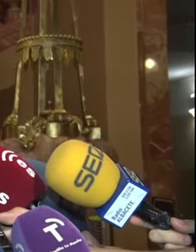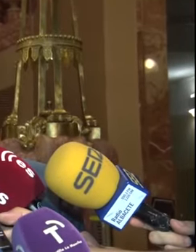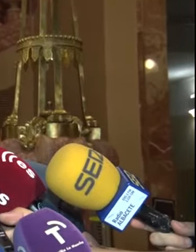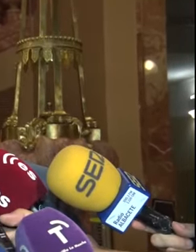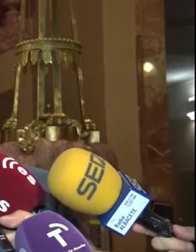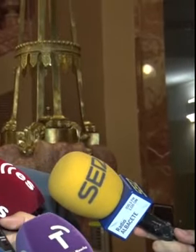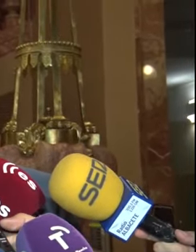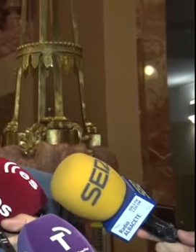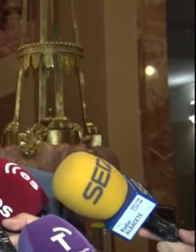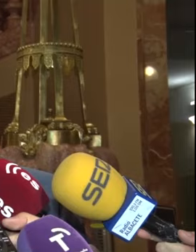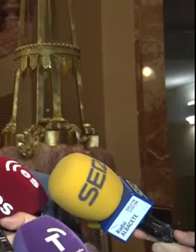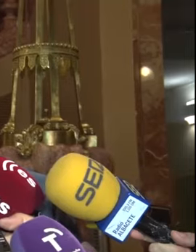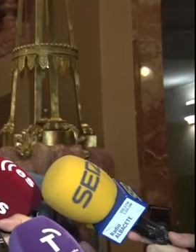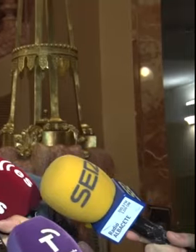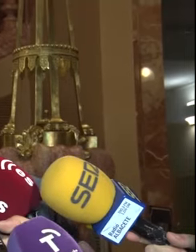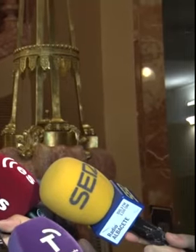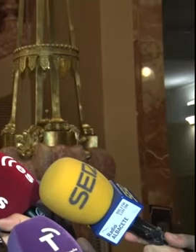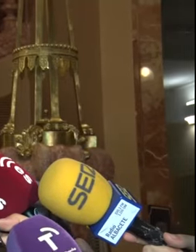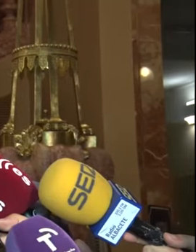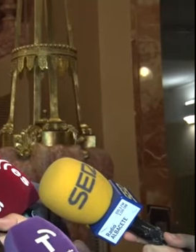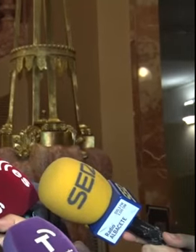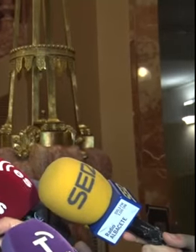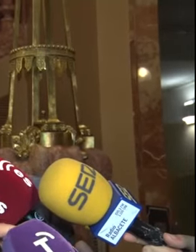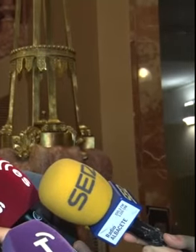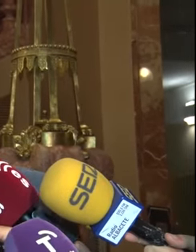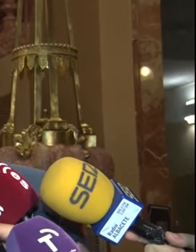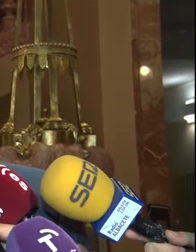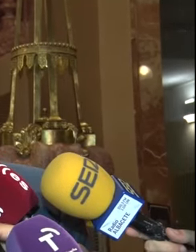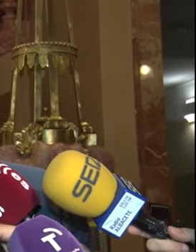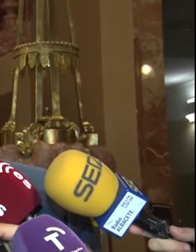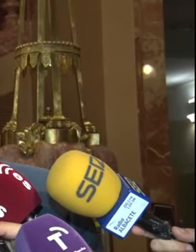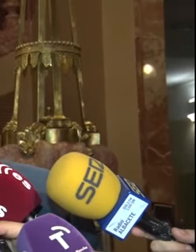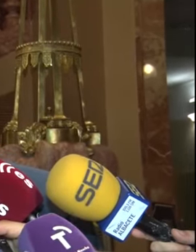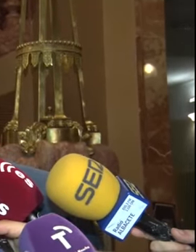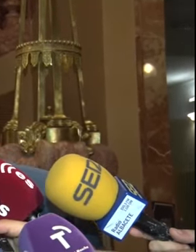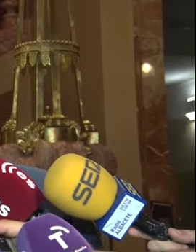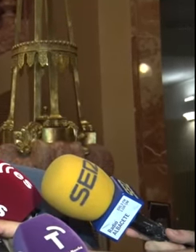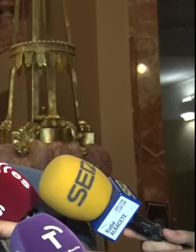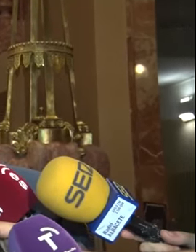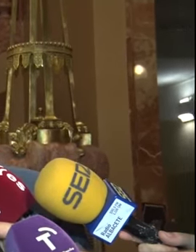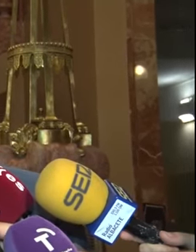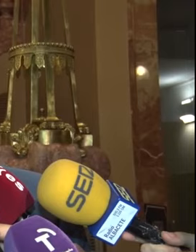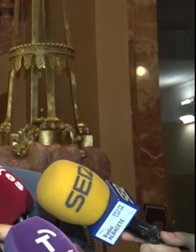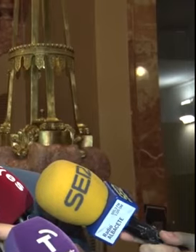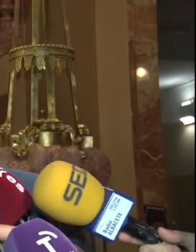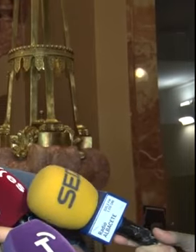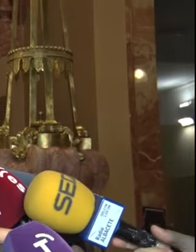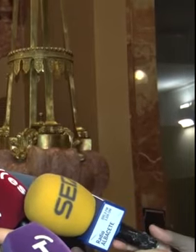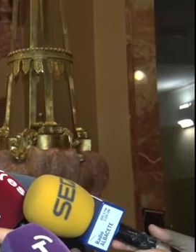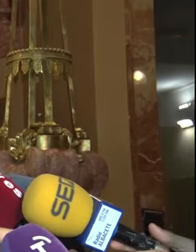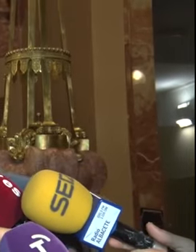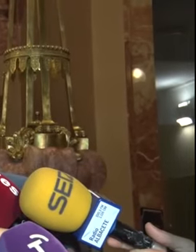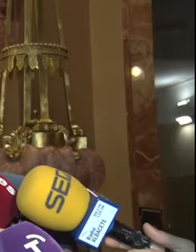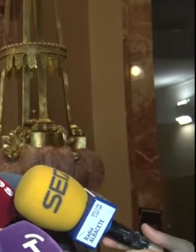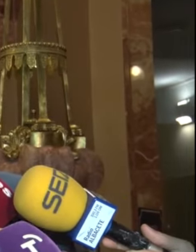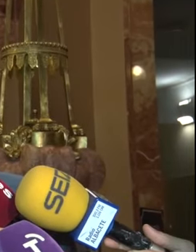sobre la cuchillería, por supuesto, y el museo, que cumple 10 años en el día de hoy, y luego también, pues, sobre la feria, ¿no?, que es el centro de estos días